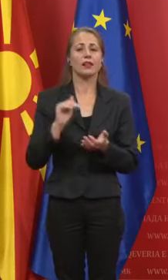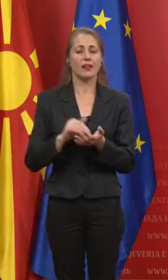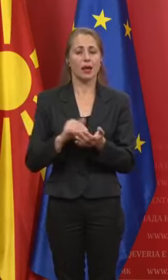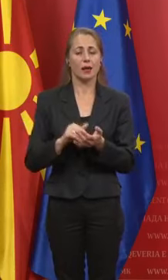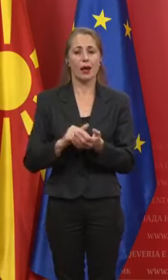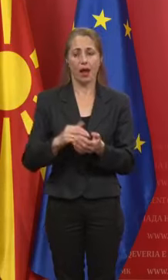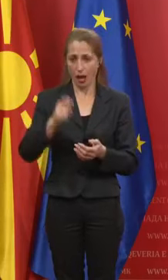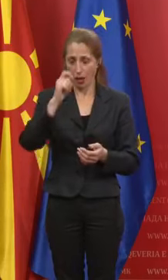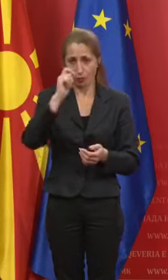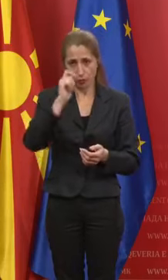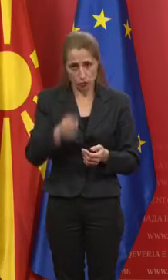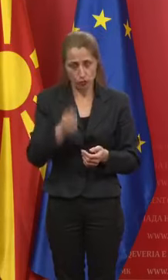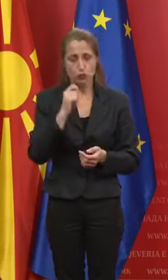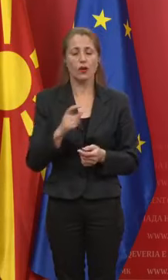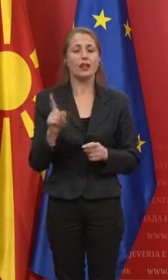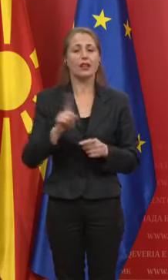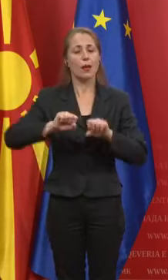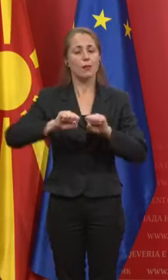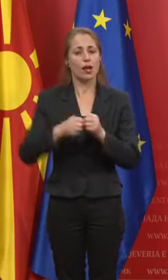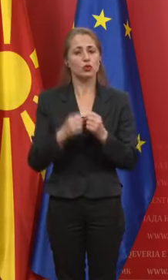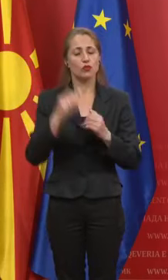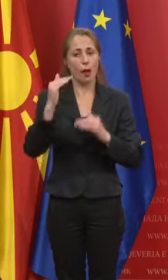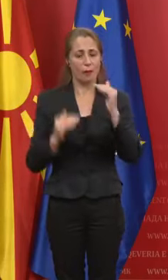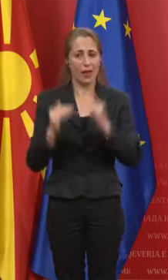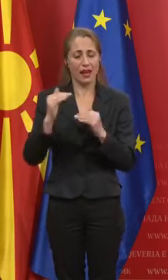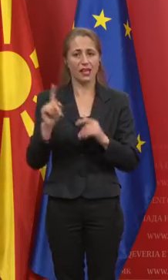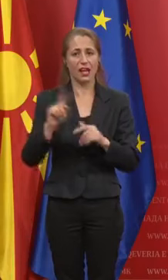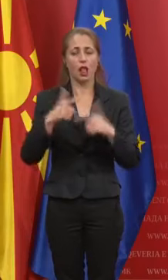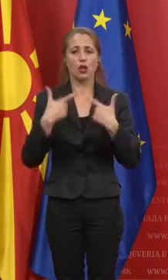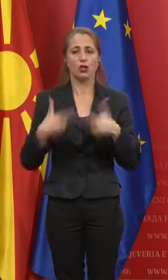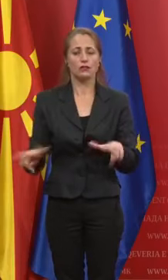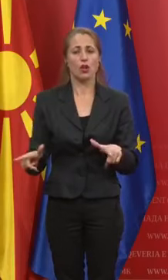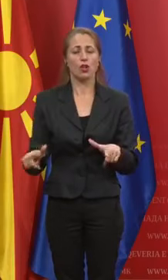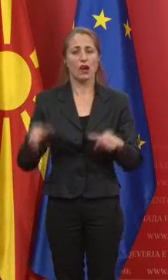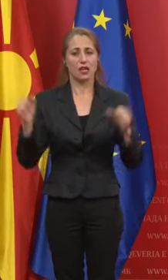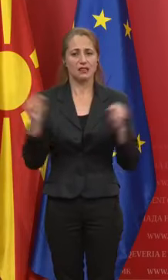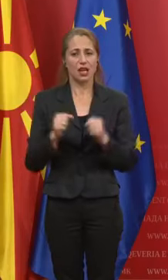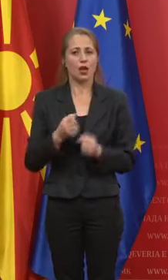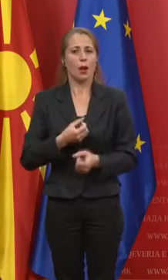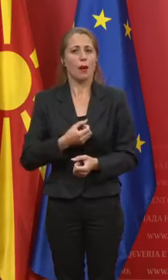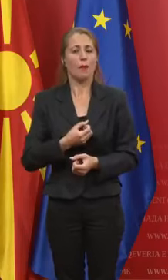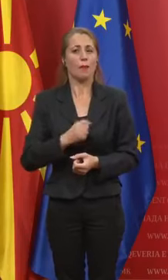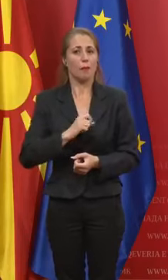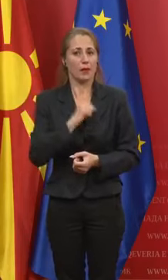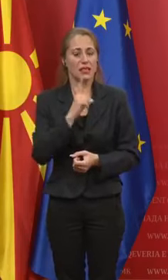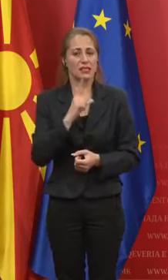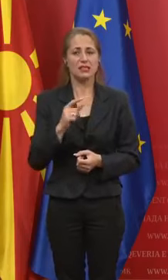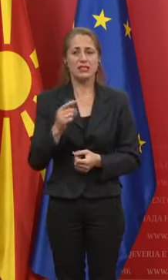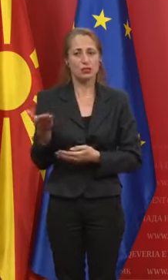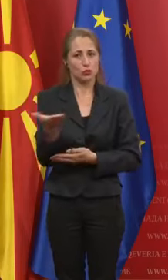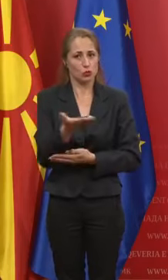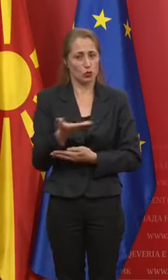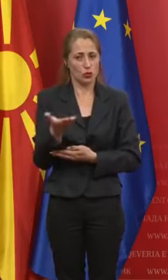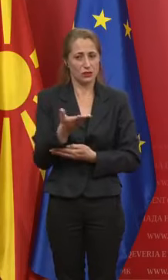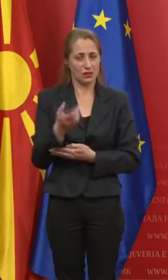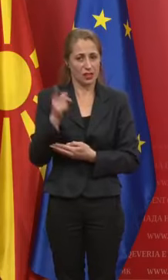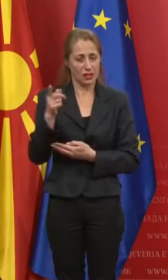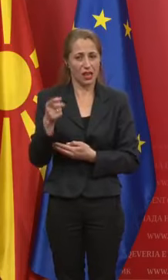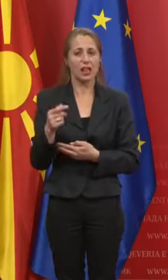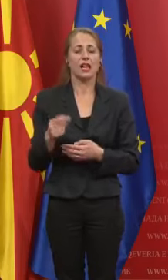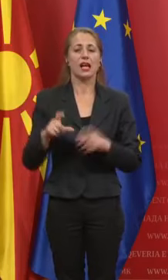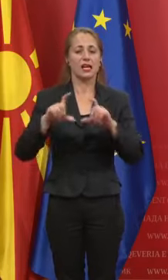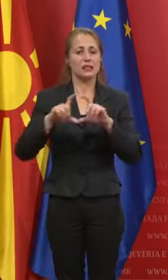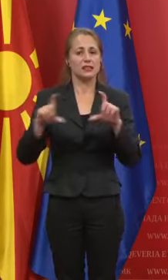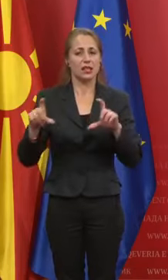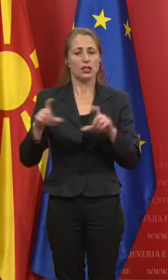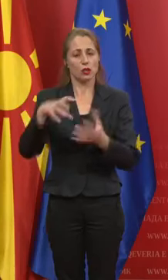почитуваат и да ги прекршуваат мерките. Недозволиво е сериозен дел и од бизнисите, пред се во угостителскиот сектор,